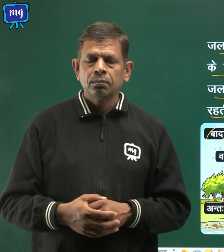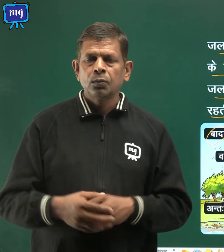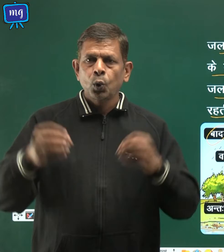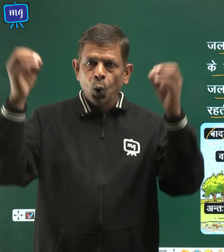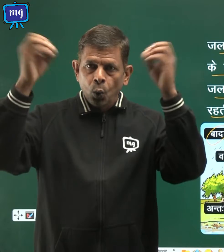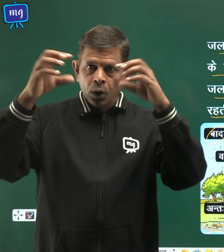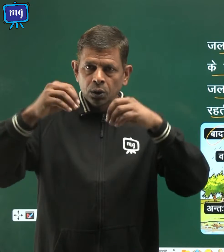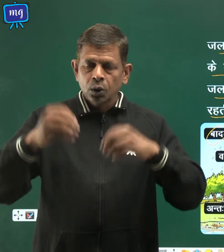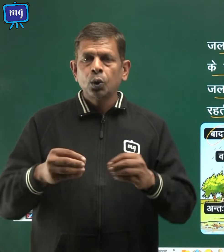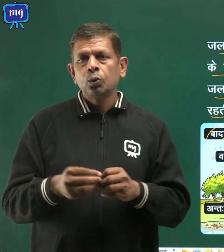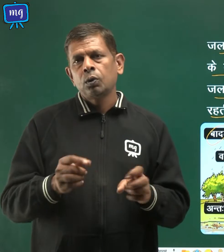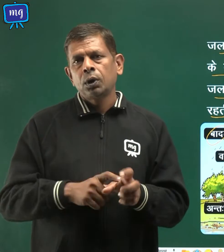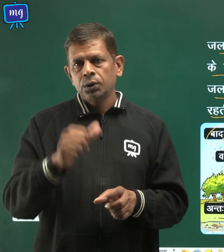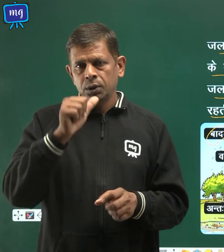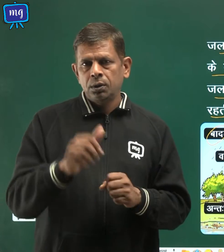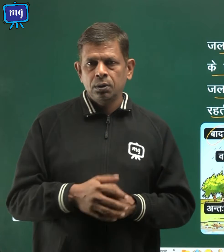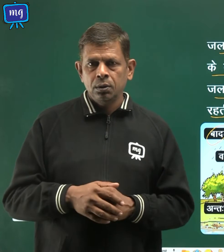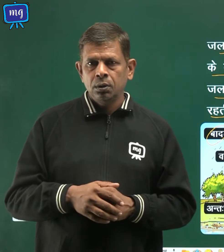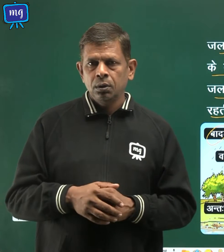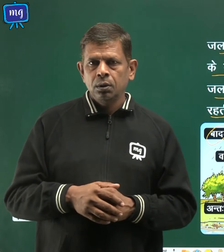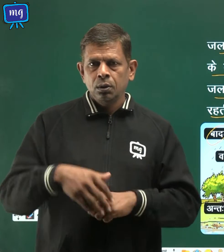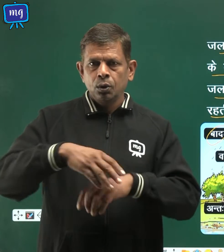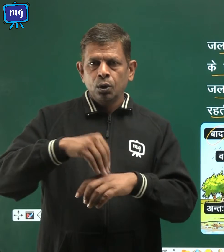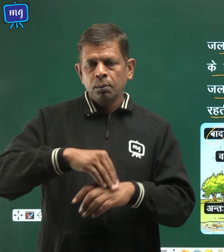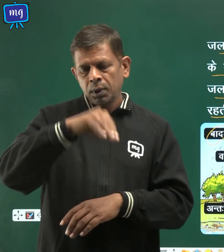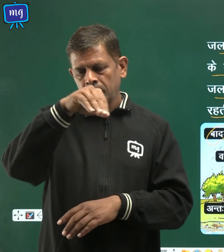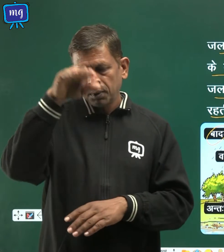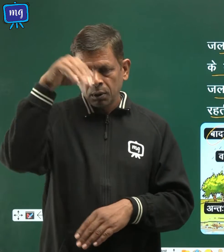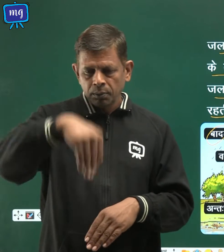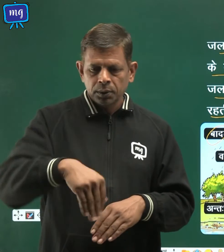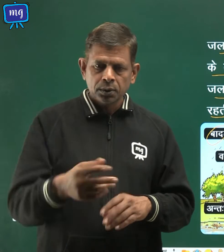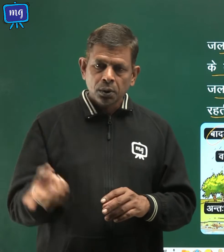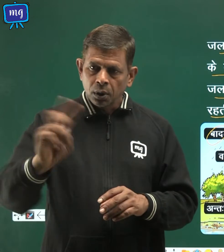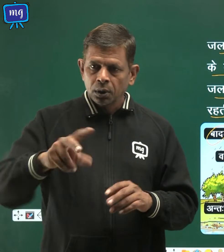वर्षा द्वारा जल जमीन पर वापस आ जाता है